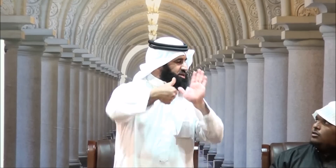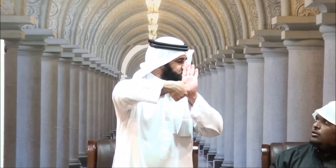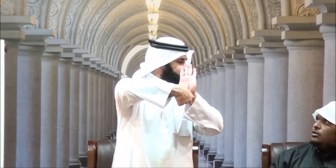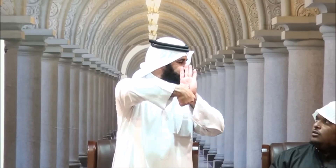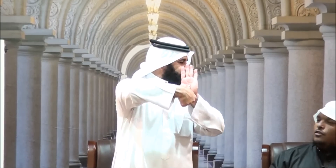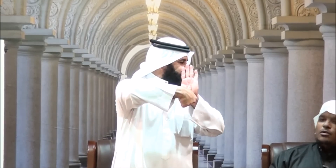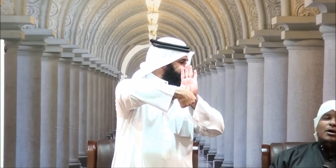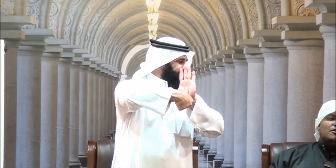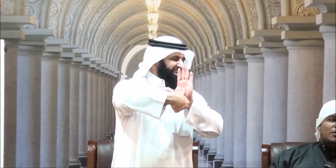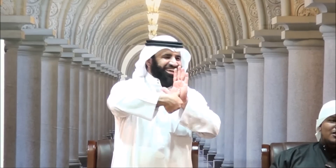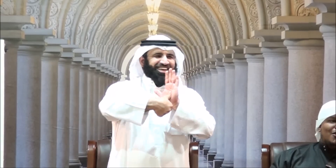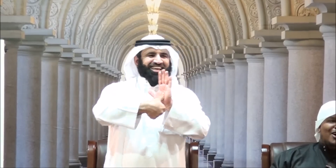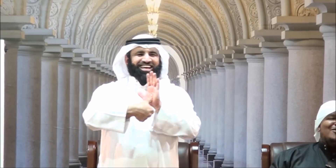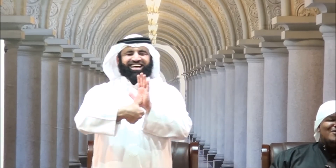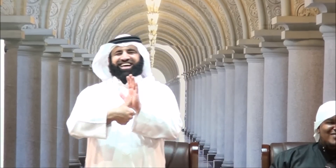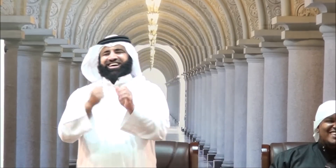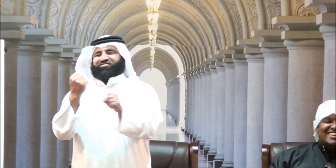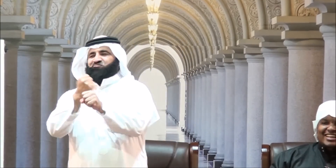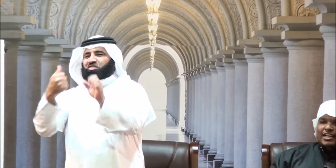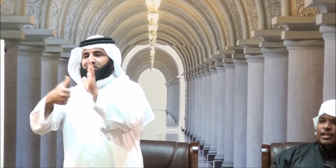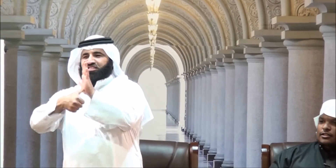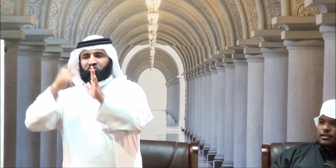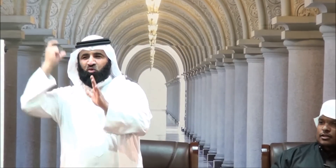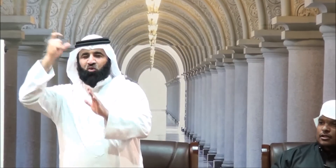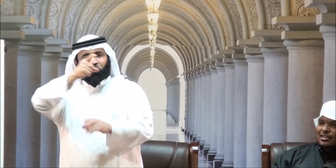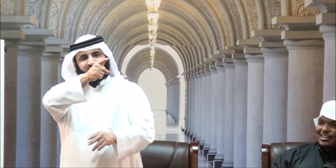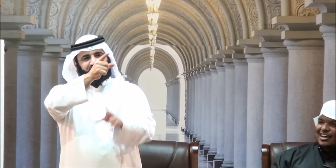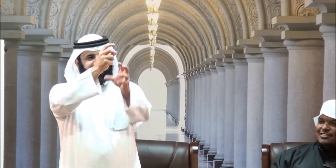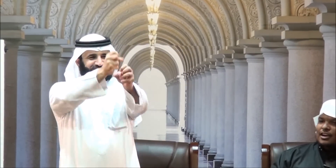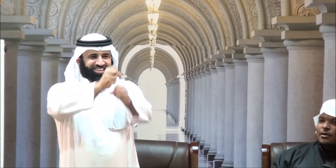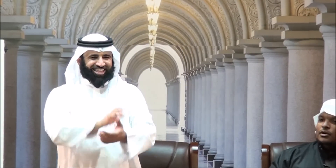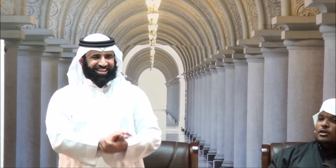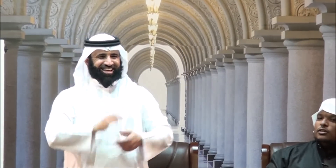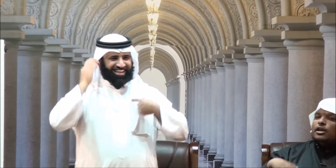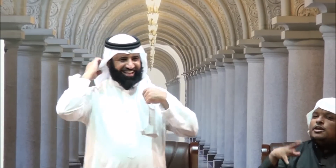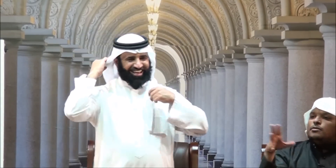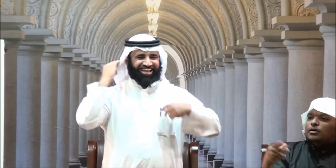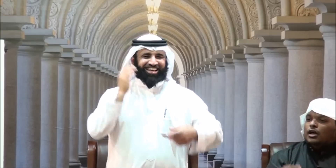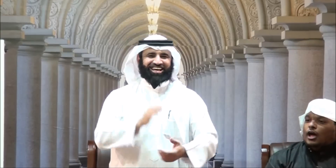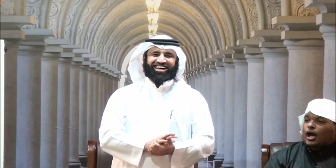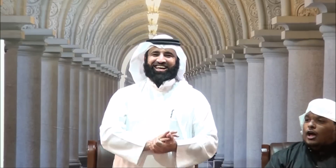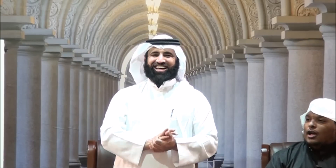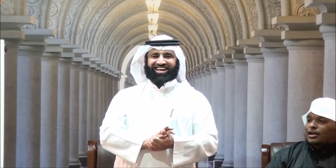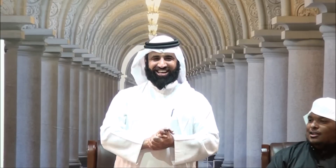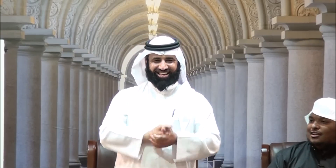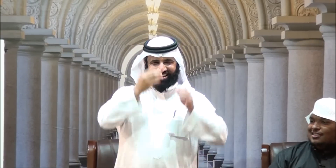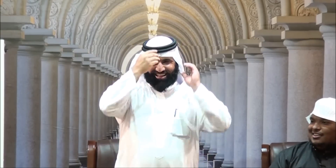يفكر في البصمه، في البصمه دوام. يا سلام. طيب